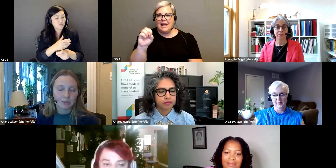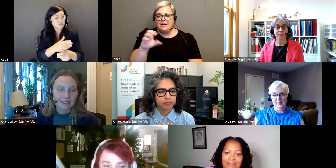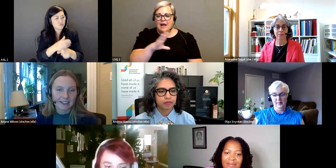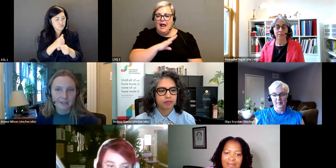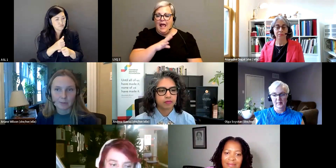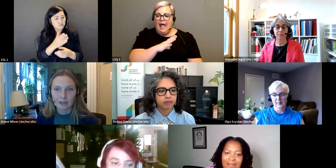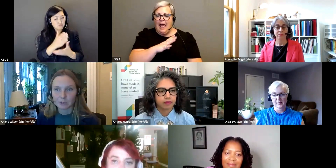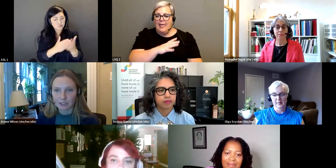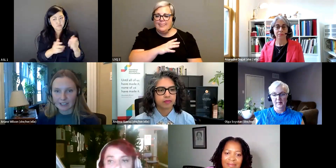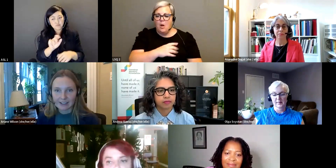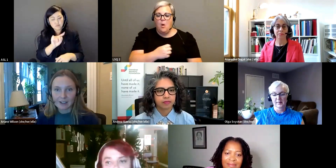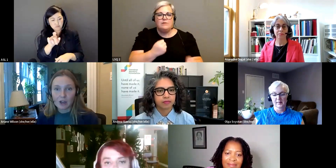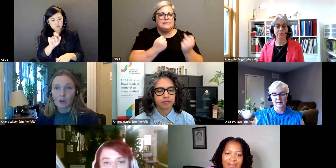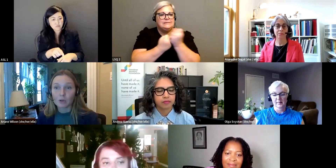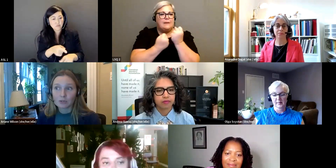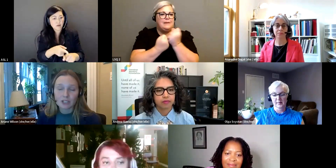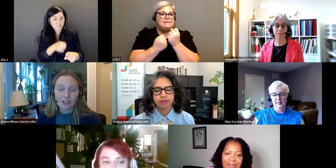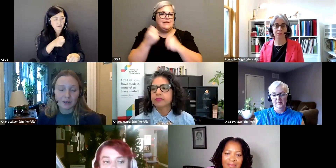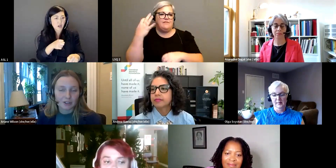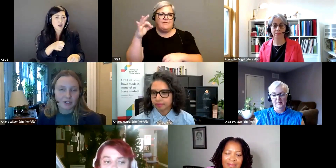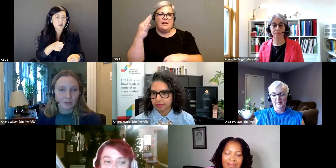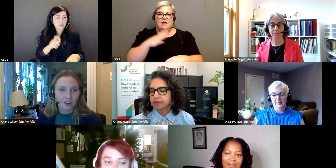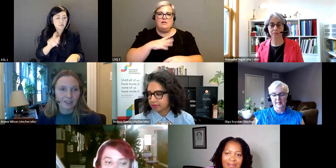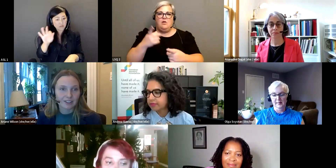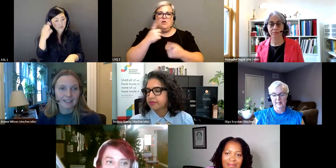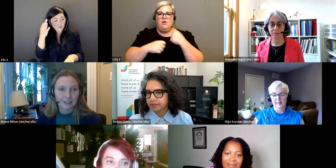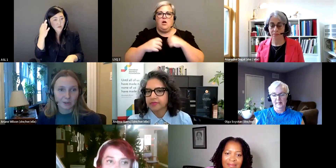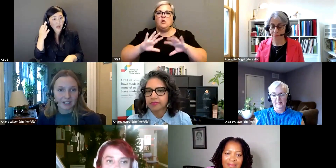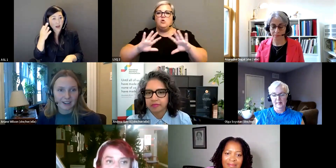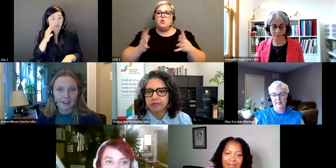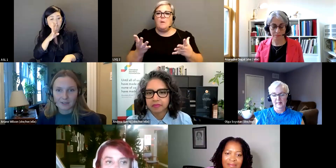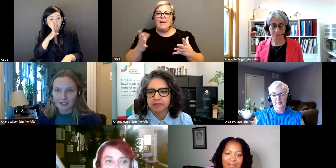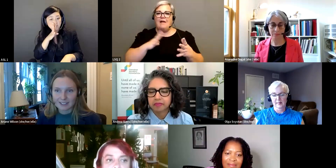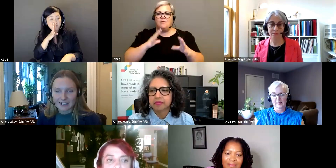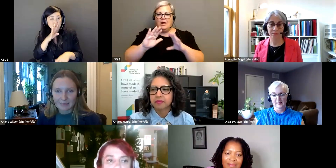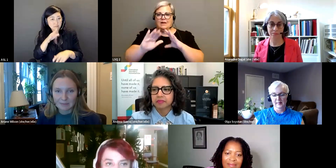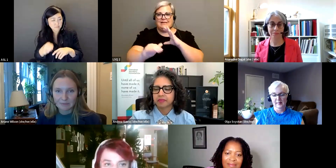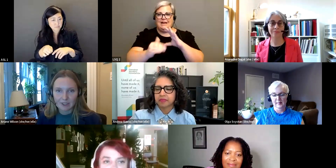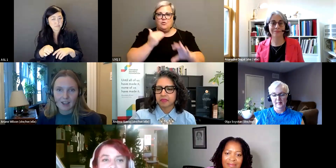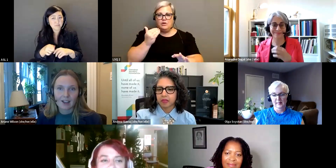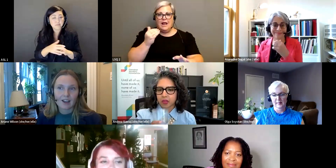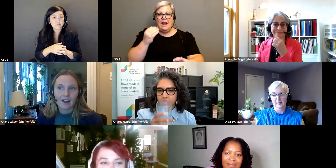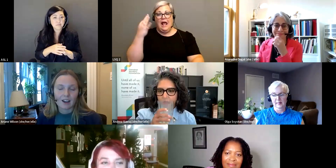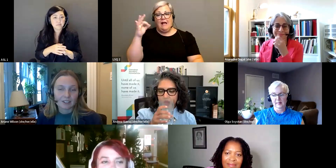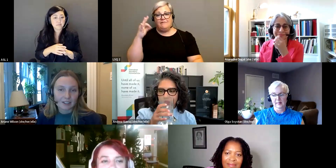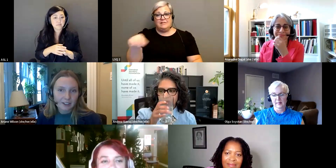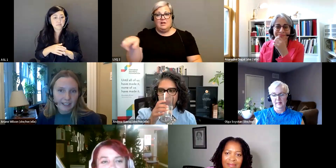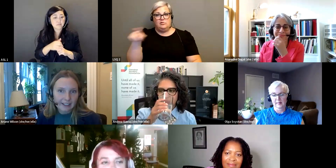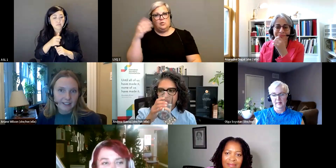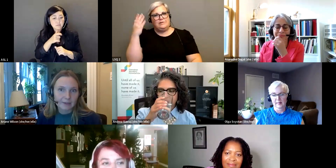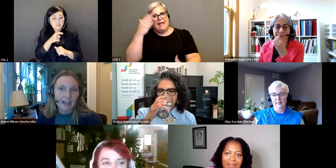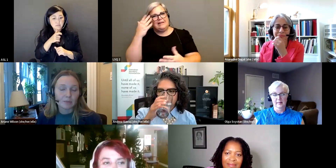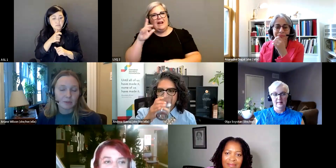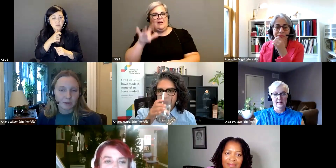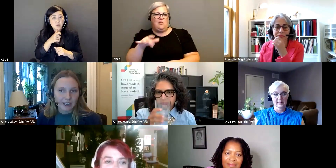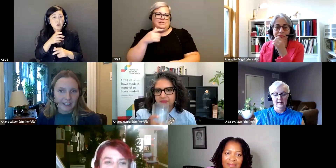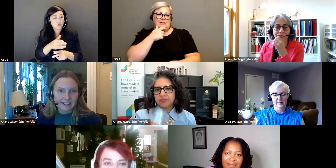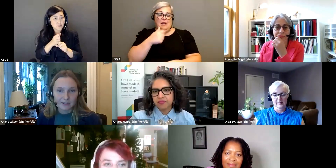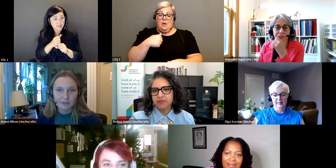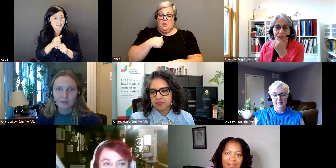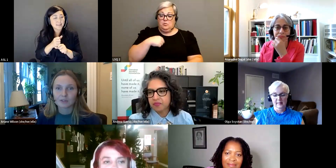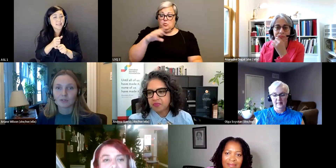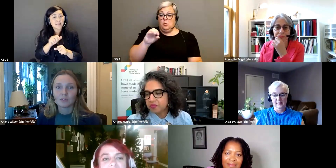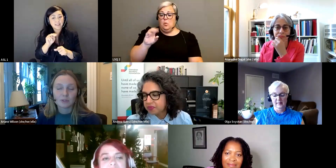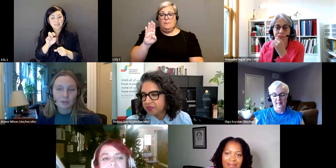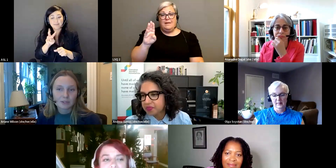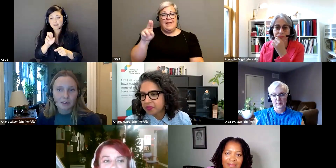à nos communications par courriel au sujet de recevoir des courriels en français. En tant qu'organisme à but non